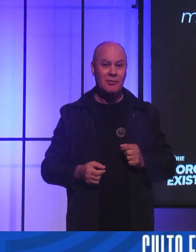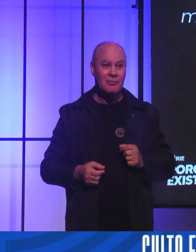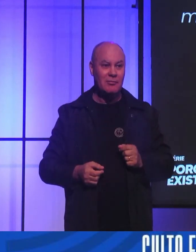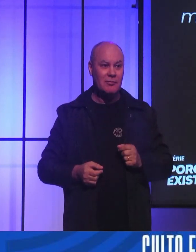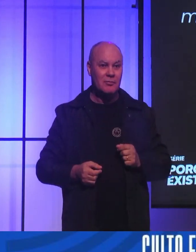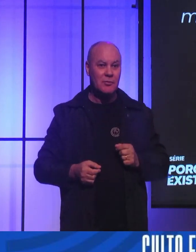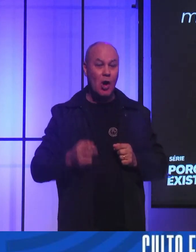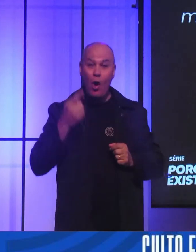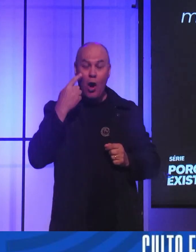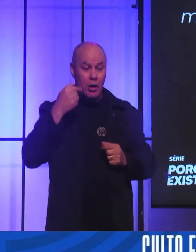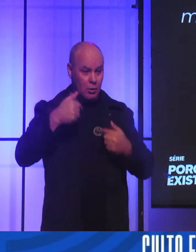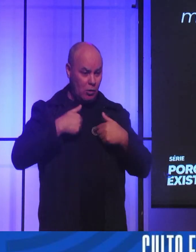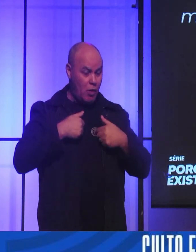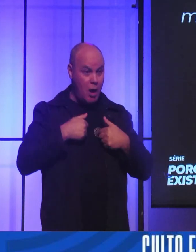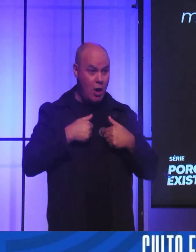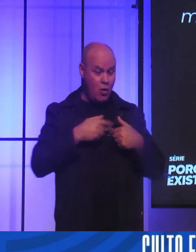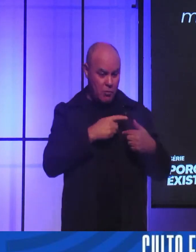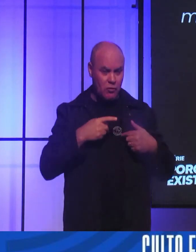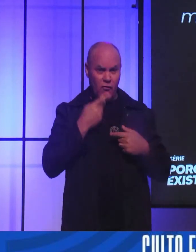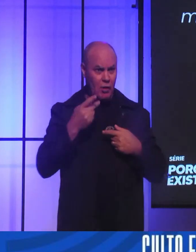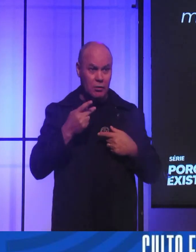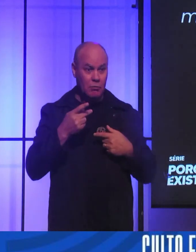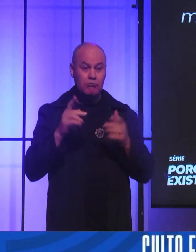É o próprio Jesus.